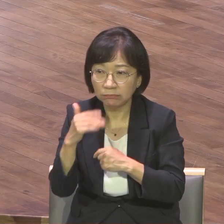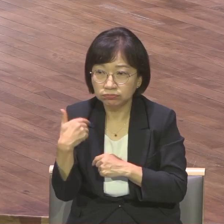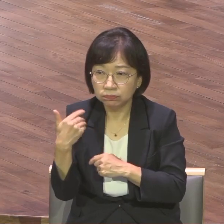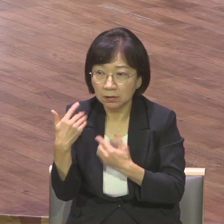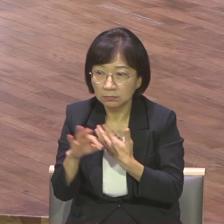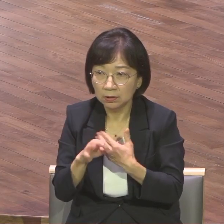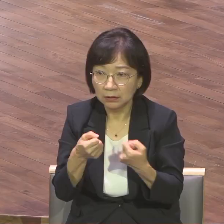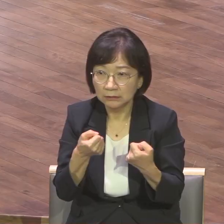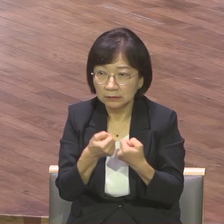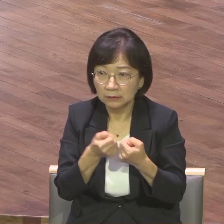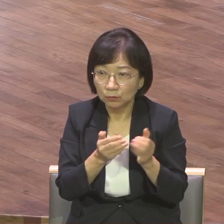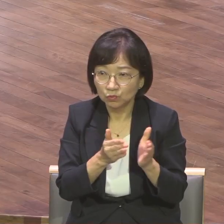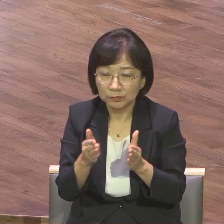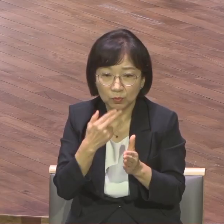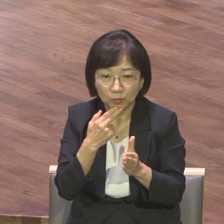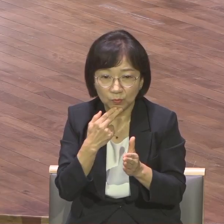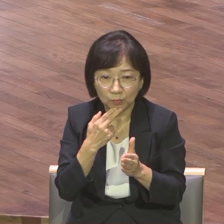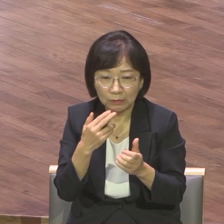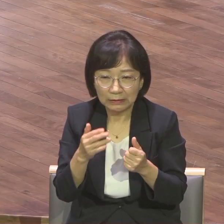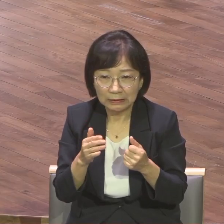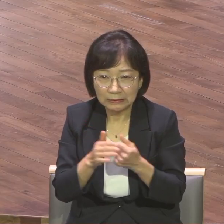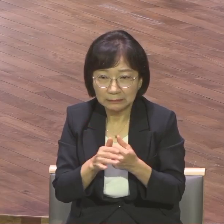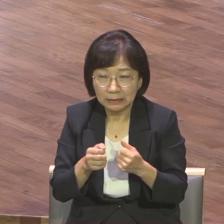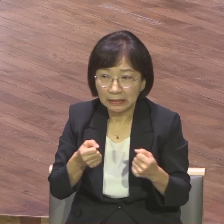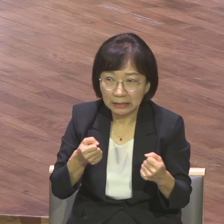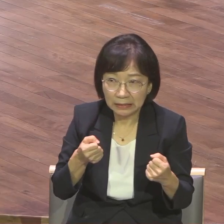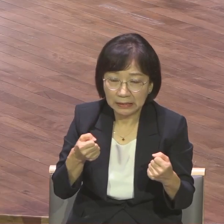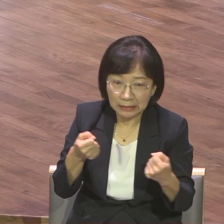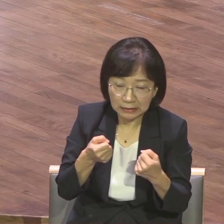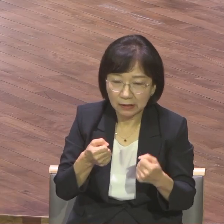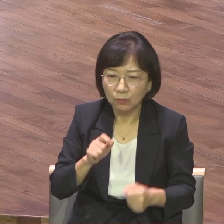되었으니까 싸움이 안 되지요. 싸울 이유가 없지요.